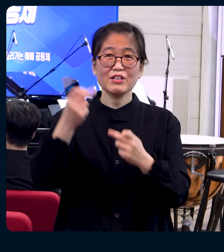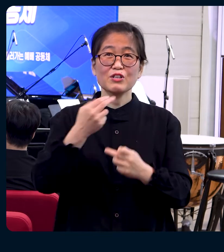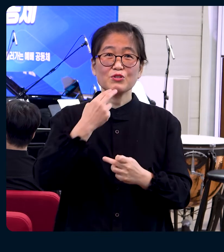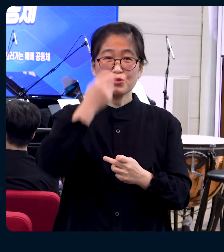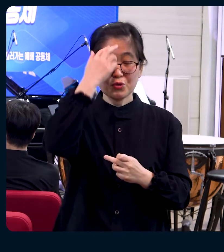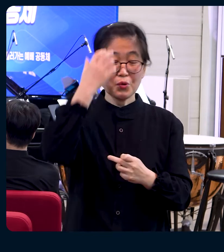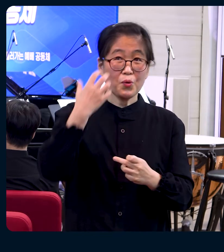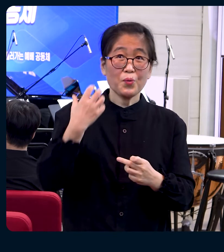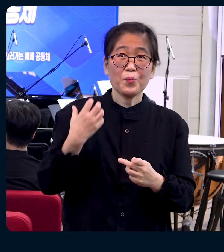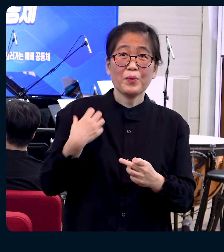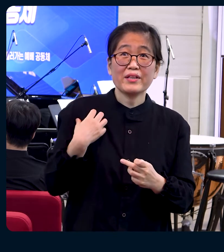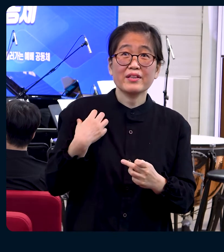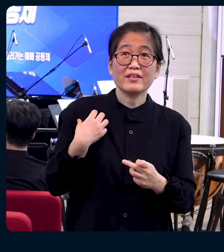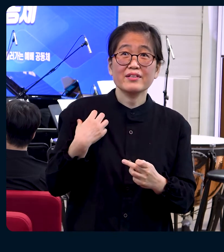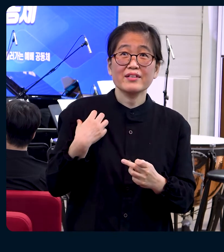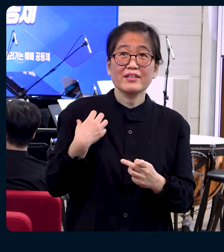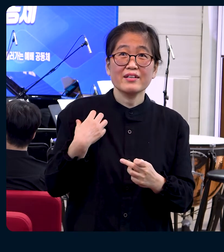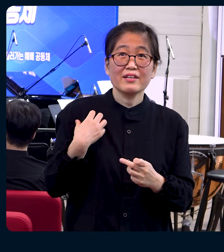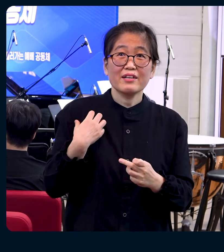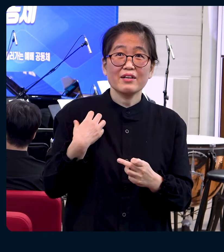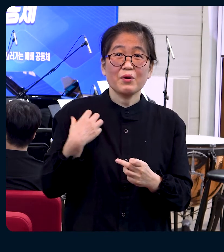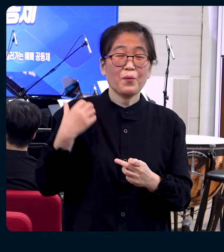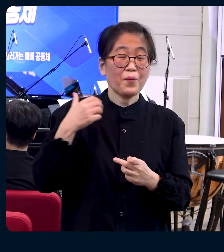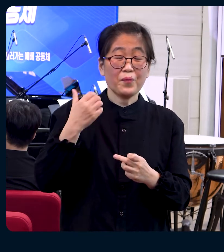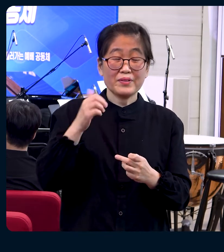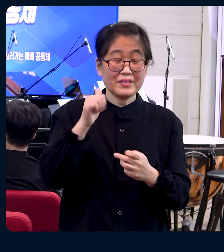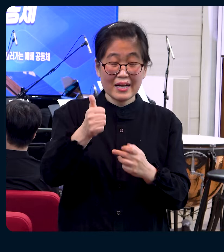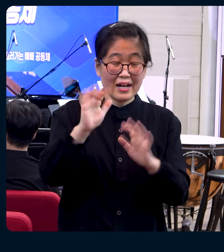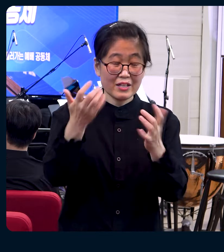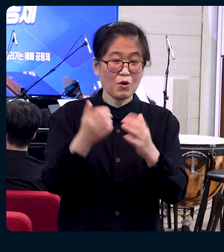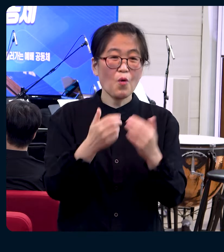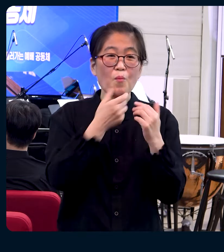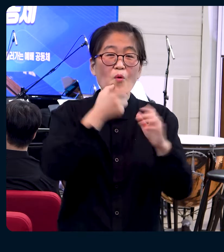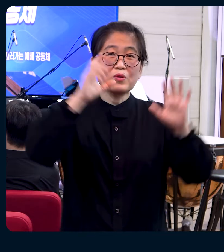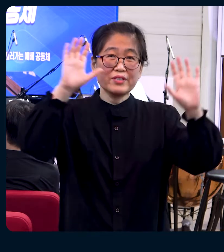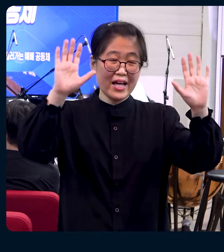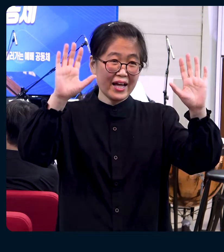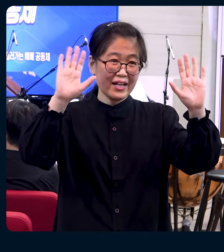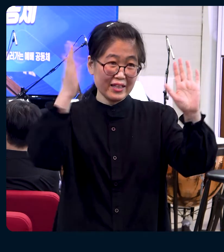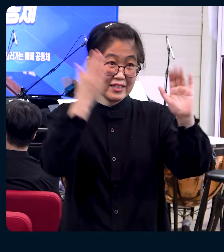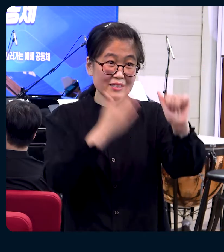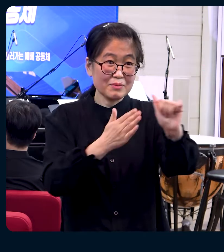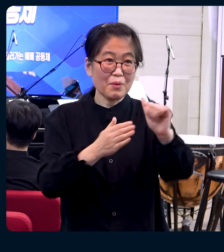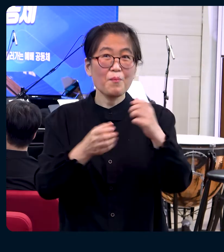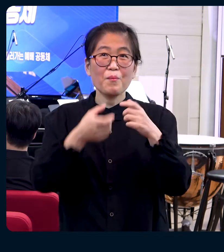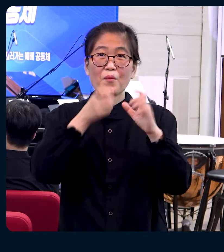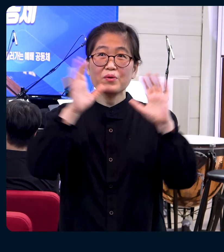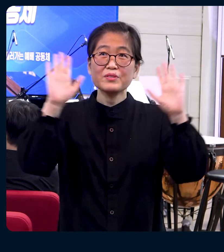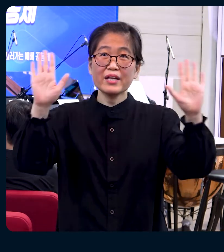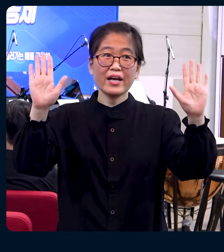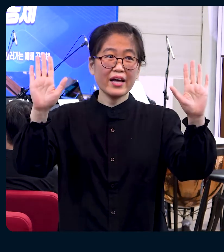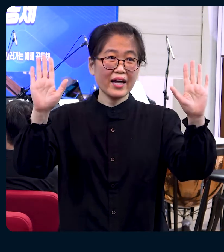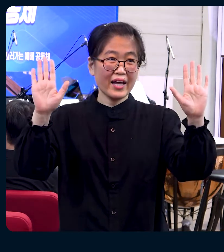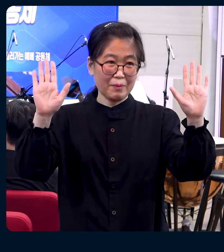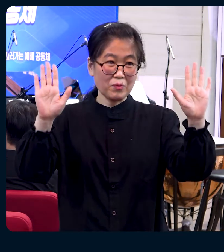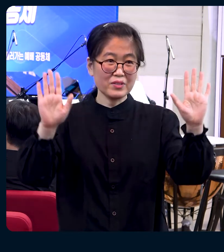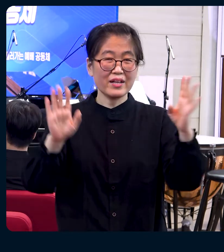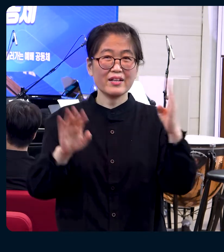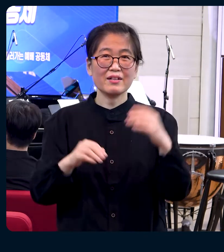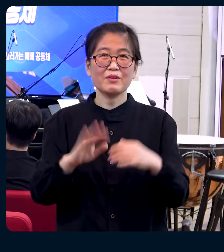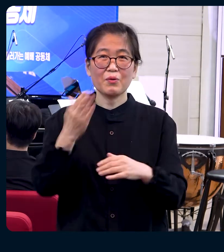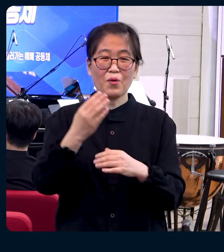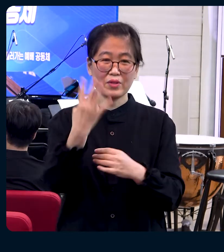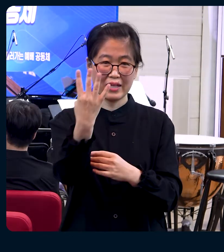형제님, 이번에는 술 맡은 건 아니라 모세가 되는 겁니다. 아시겠죠? 그리고 남자 4명, 앞에 남자분